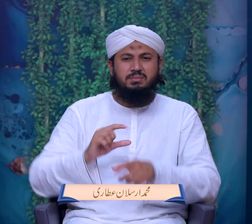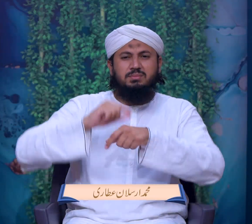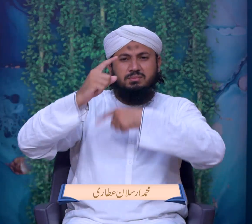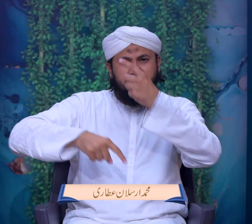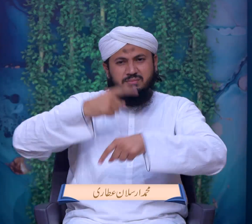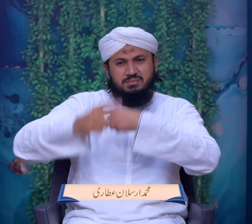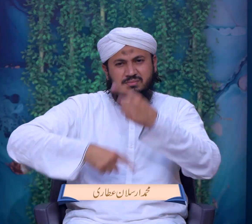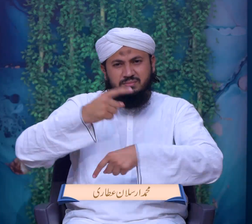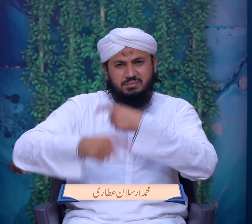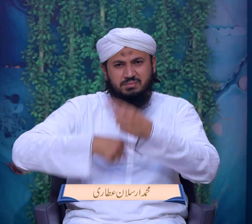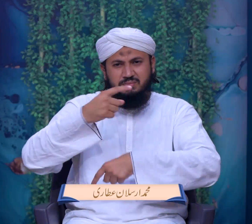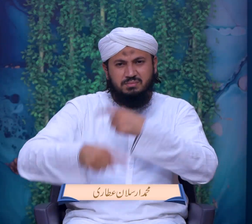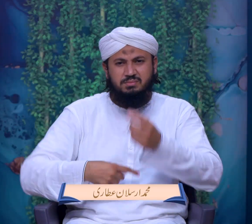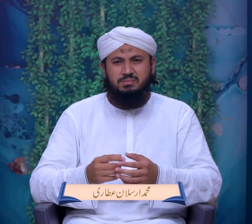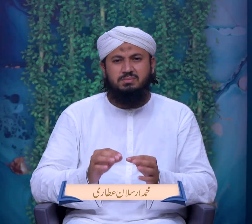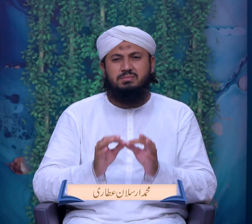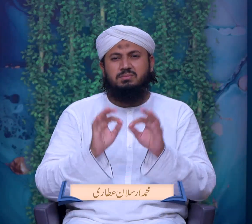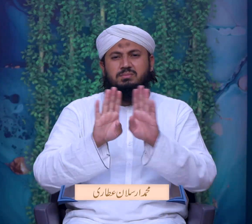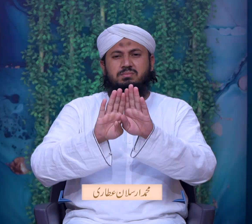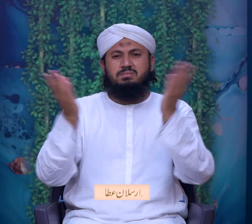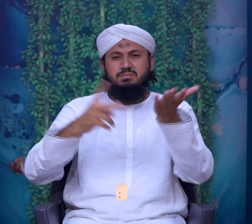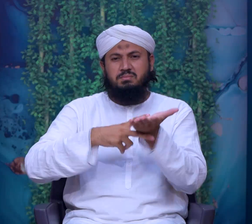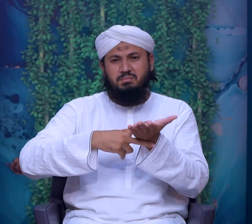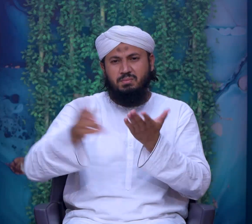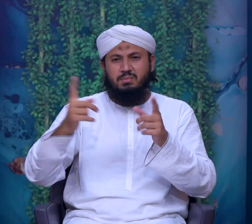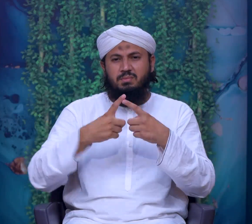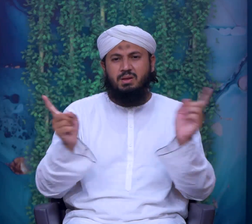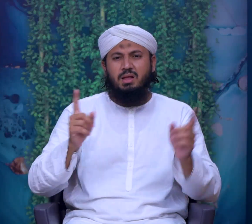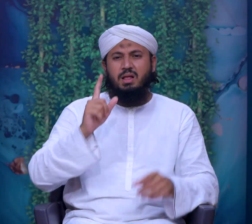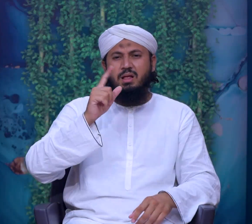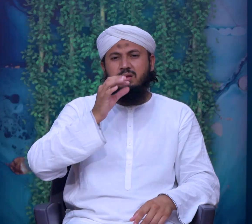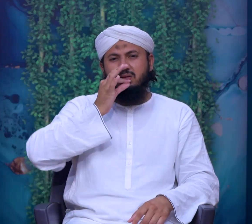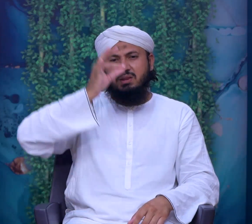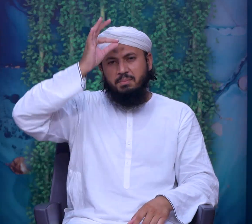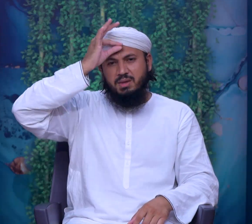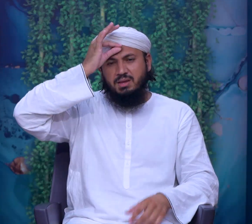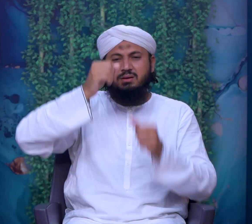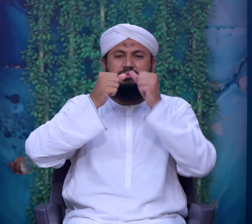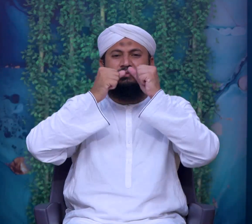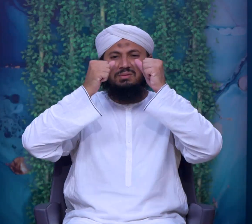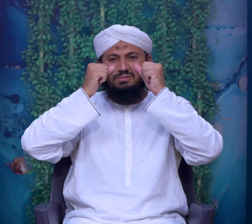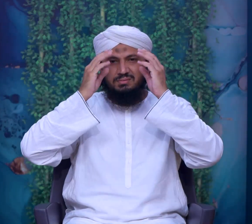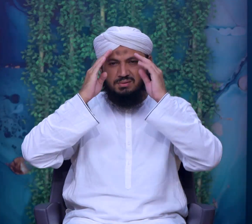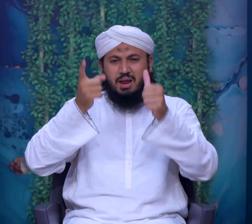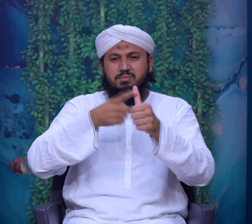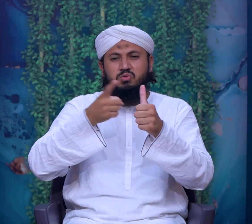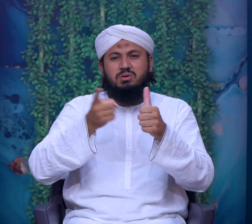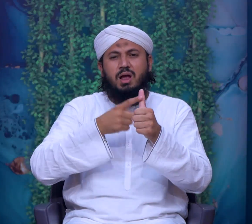بالا لوگوں میں منتقل ہوتا رہا، یہاں تک کہ پاک و صاف اور معظم و مکرم حالت میں حضرت سیدنا عبداللہ رضی اللہ عنہ تک